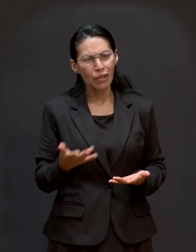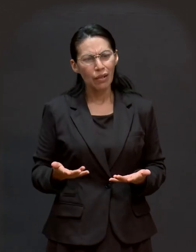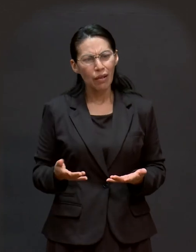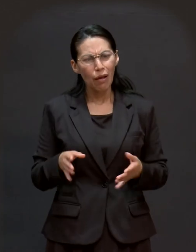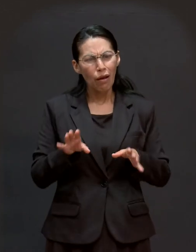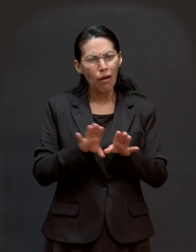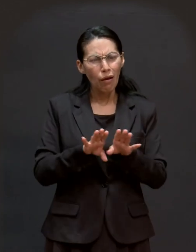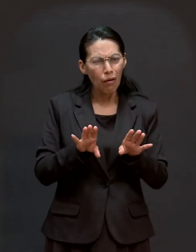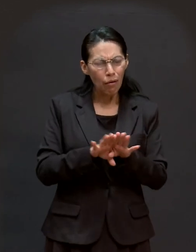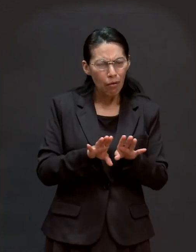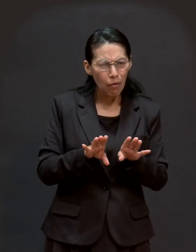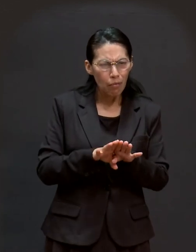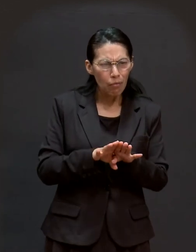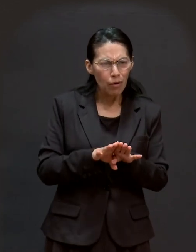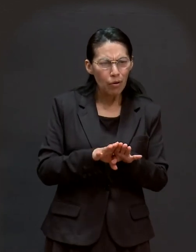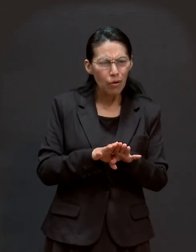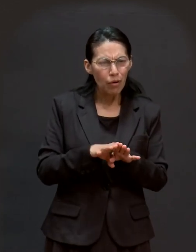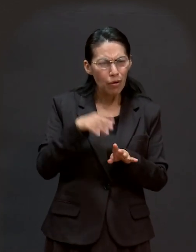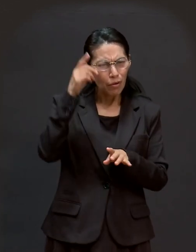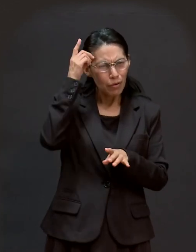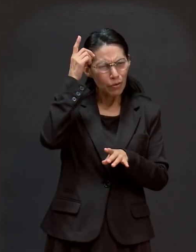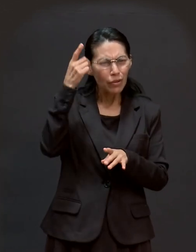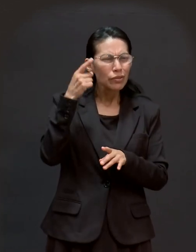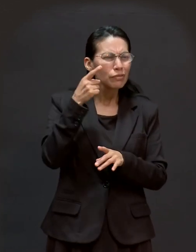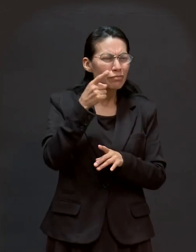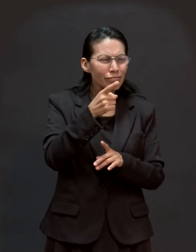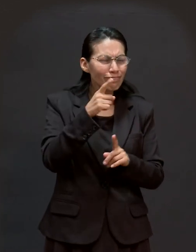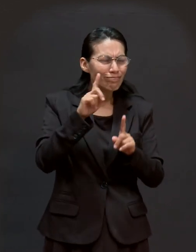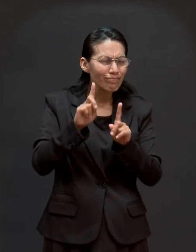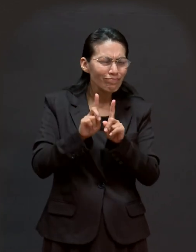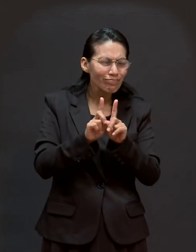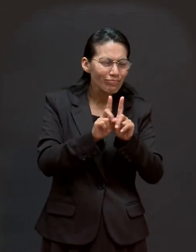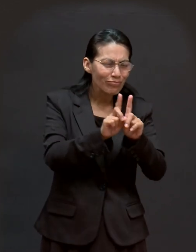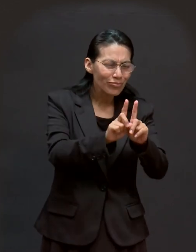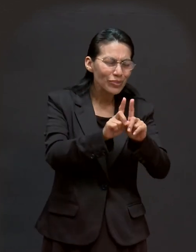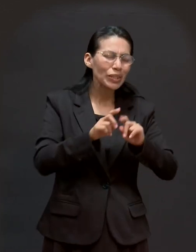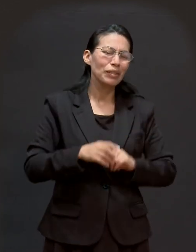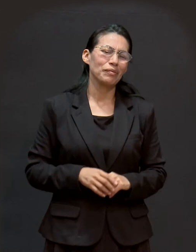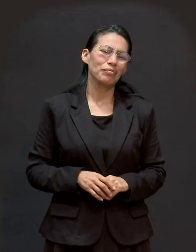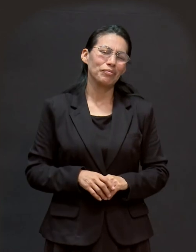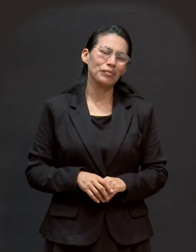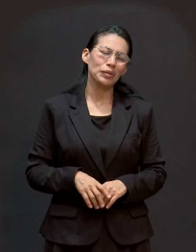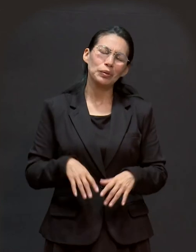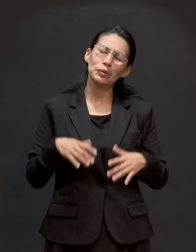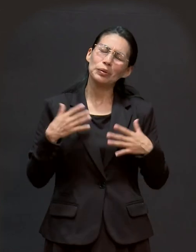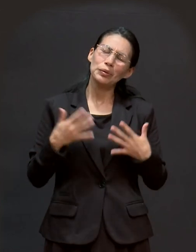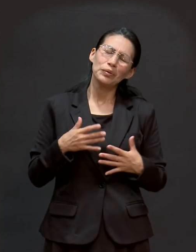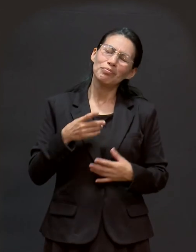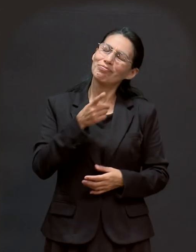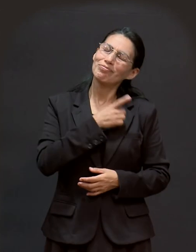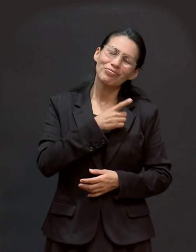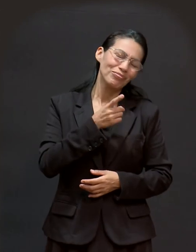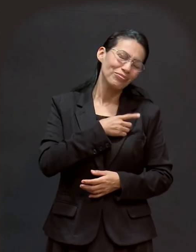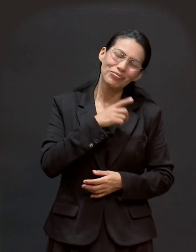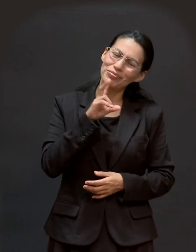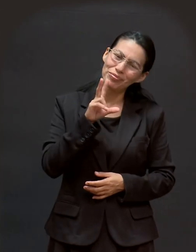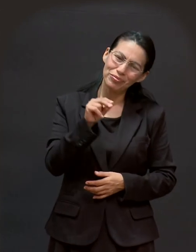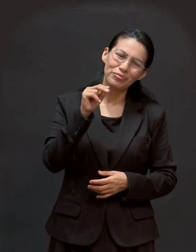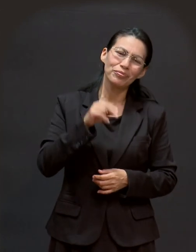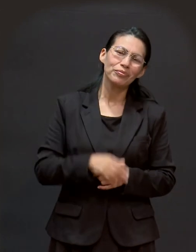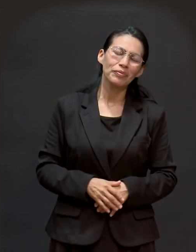una señal digamos una señal es yo eso lo digo al tanto yo estoy contigo